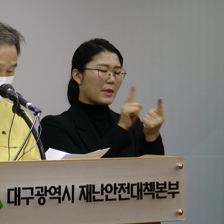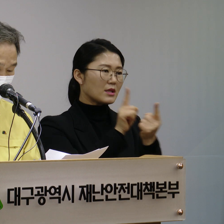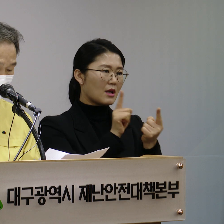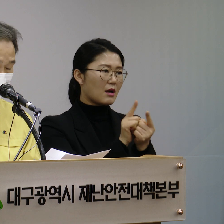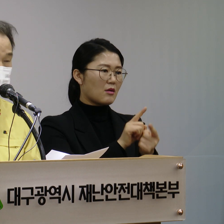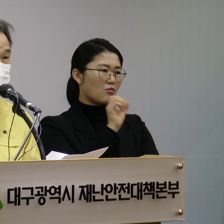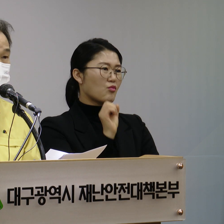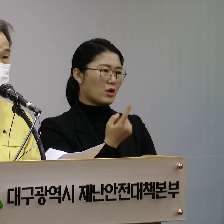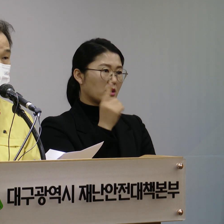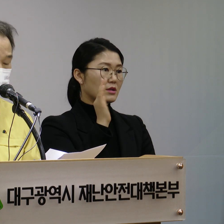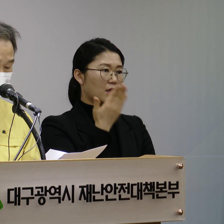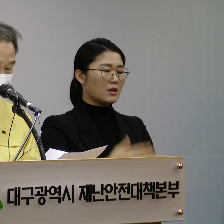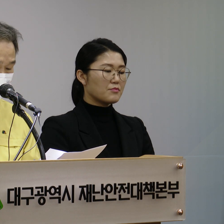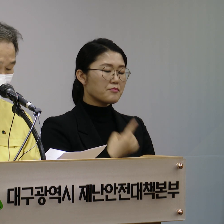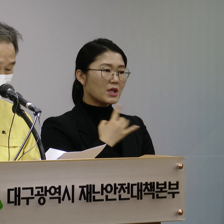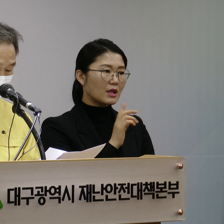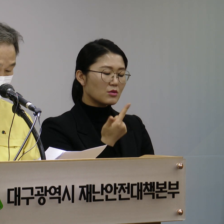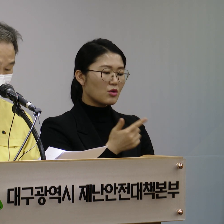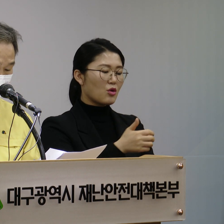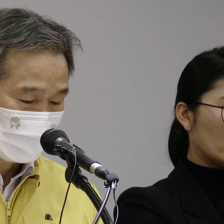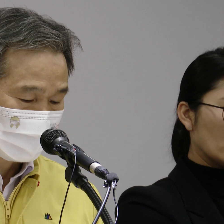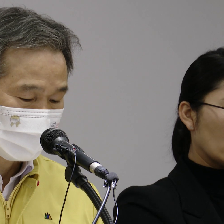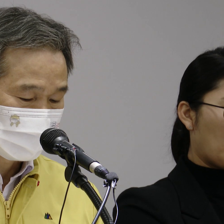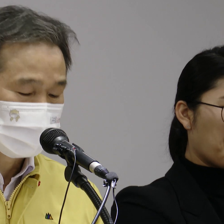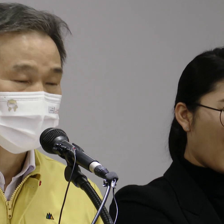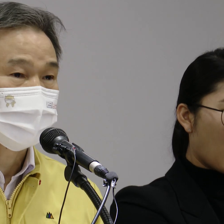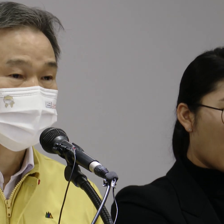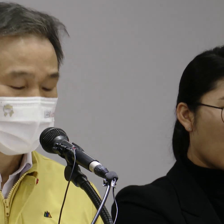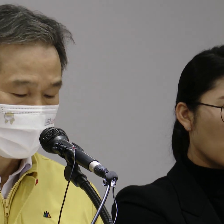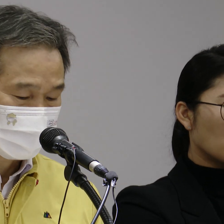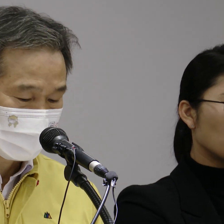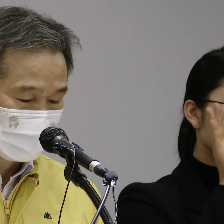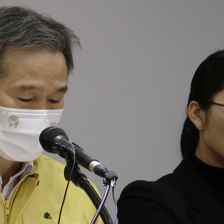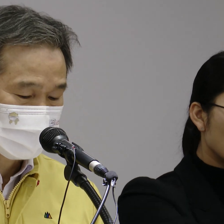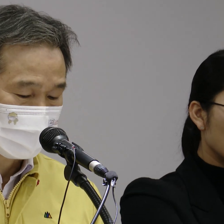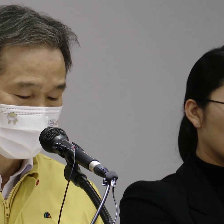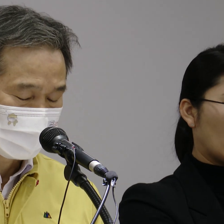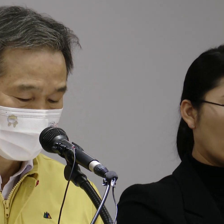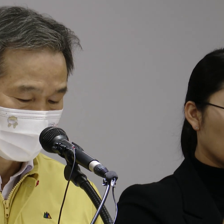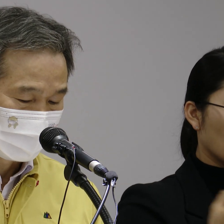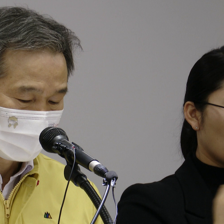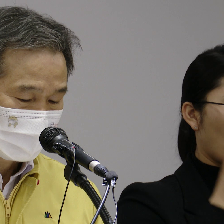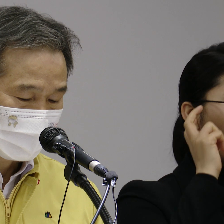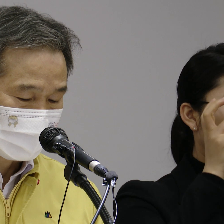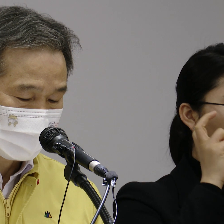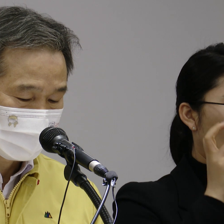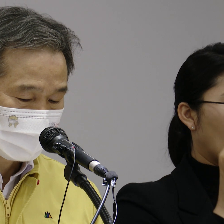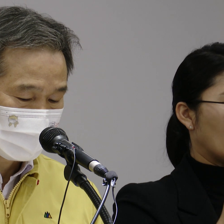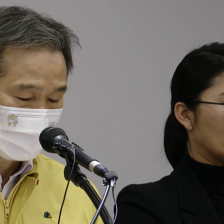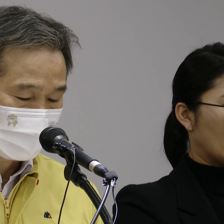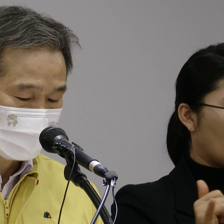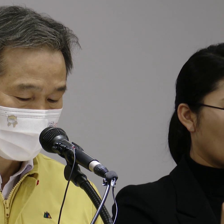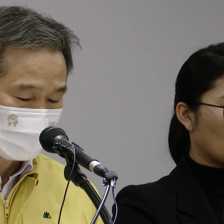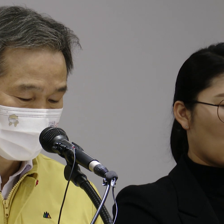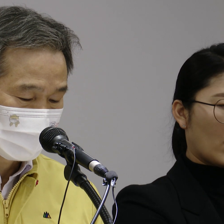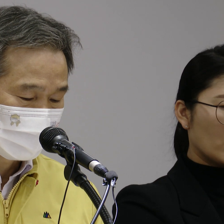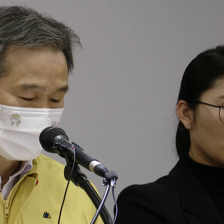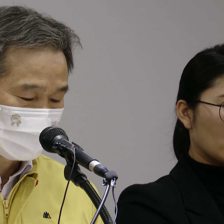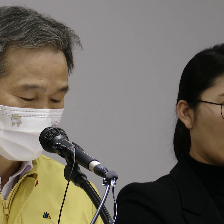있습니다. 뿐만 아니라 부부간 모임, 가족뿐만 아니라 가족의 직장 동료, 가족들이